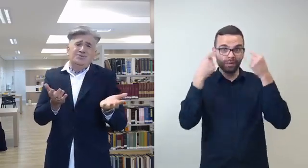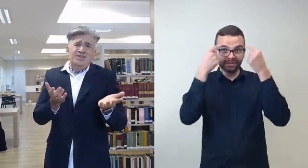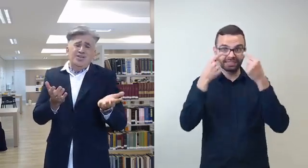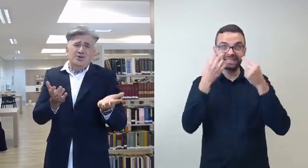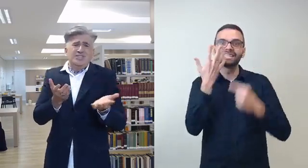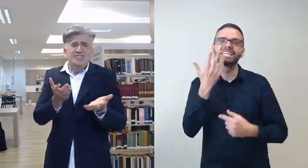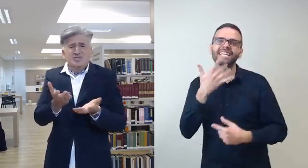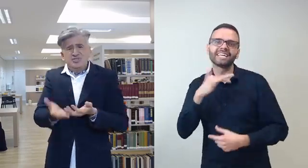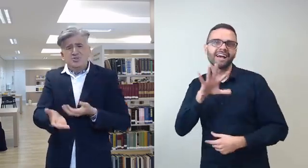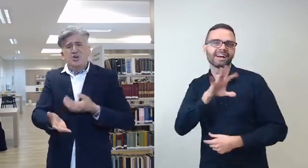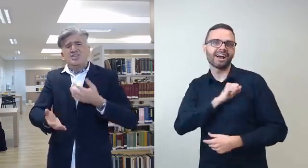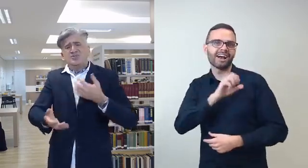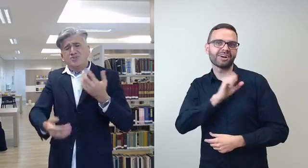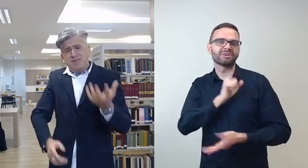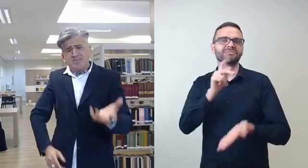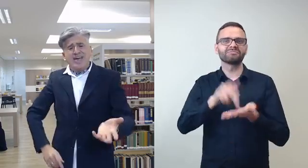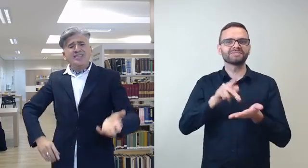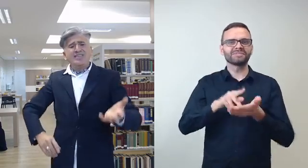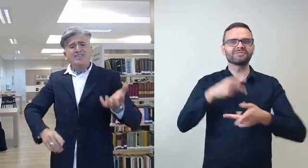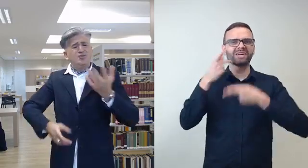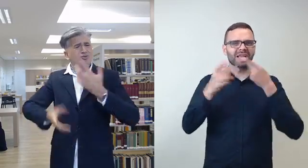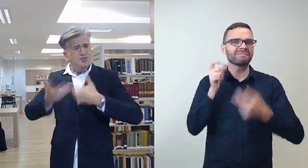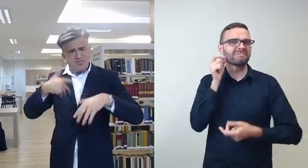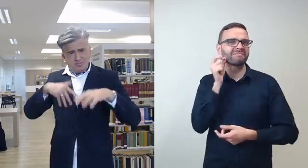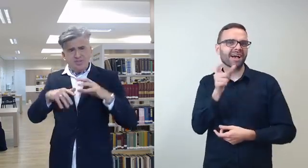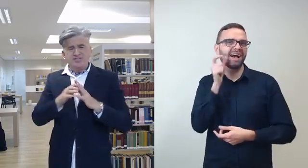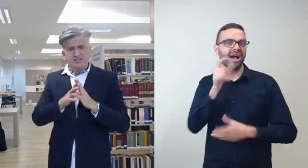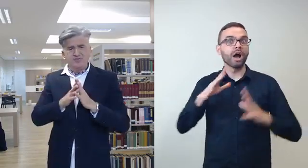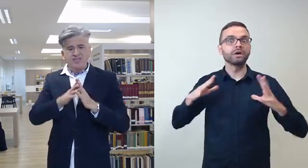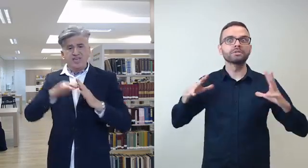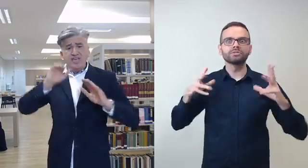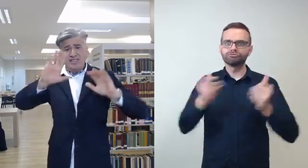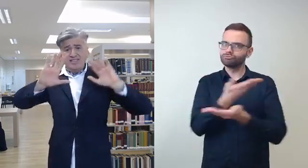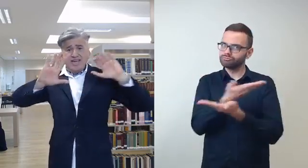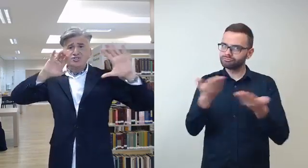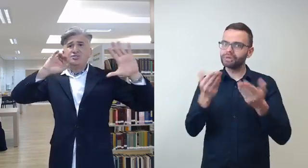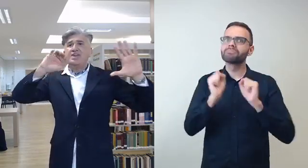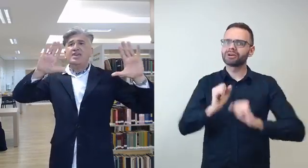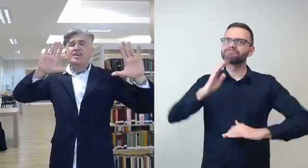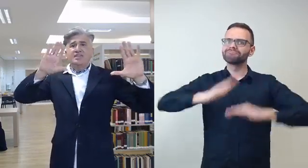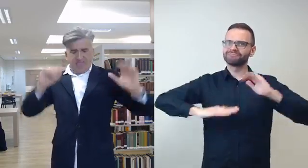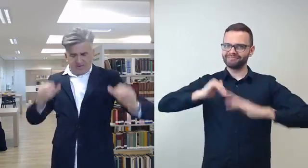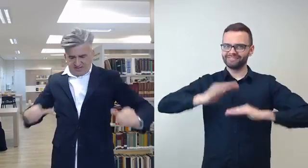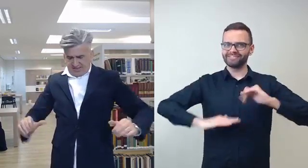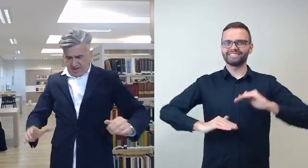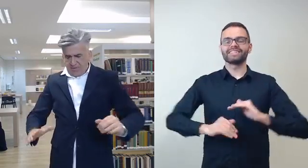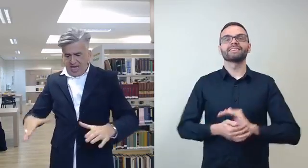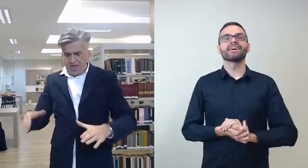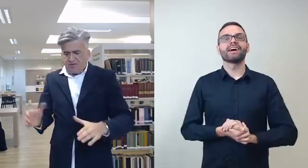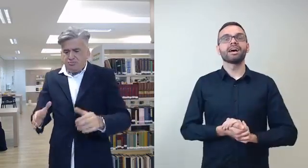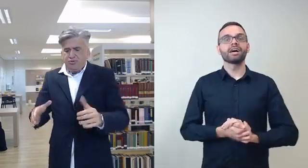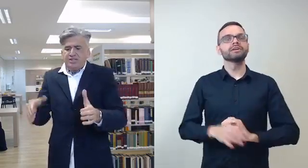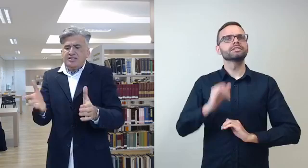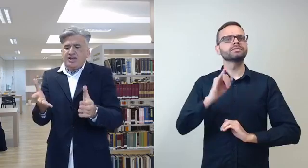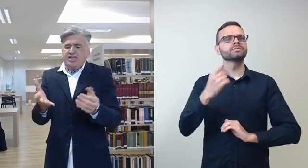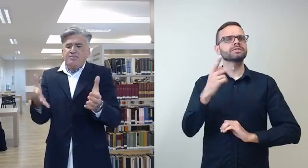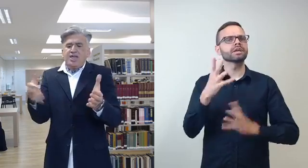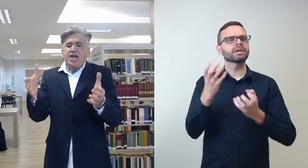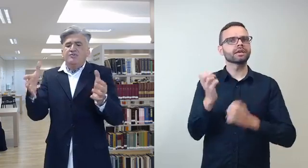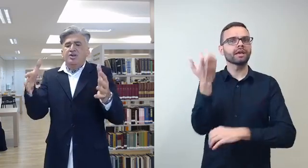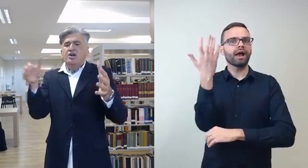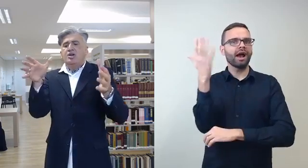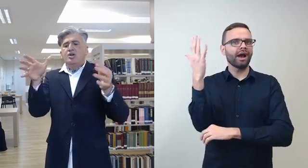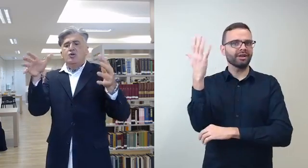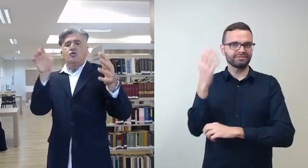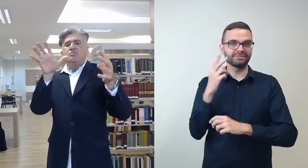isso. Contação de histórias, contar piada, isso tudo você pode desenvolver. E tátil, né? Você quer fazer lá uma árvore bonita, olha aqui a minha